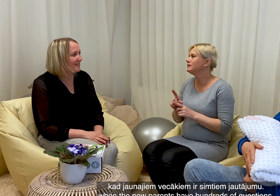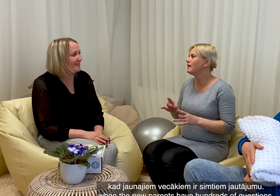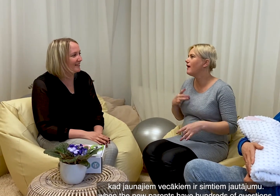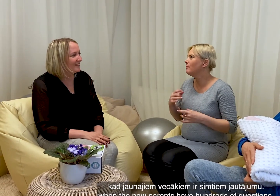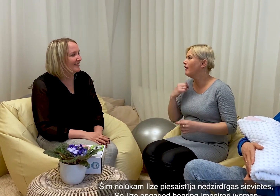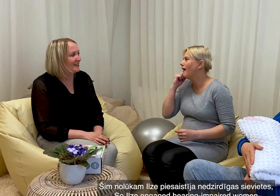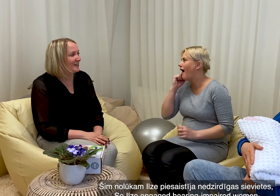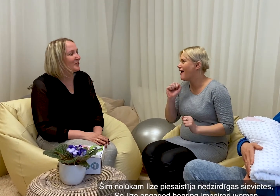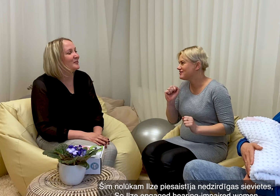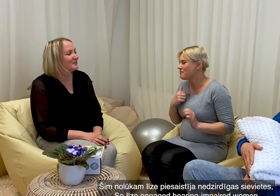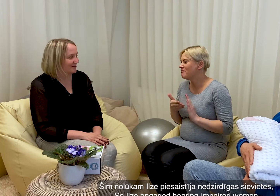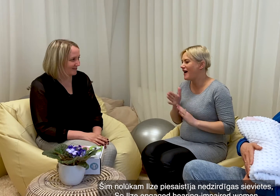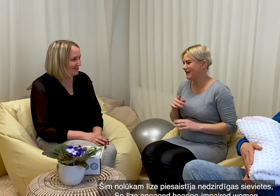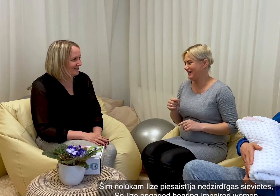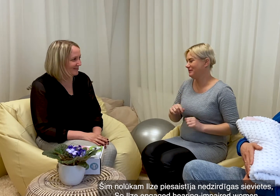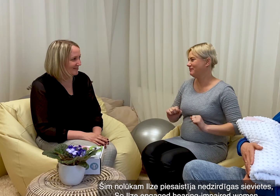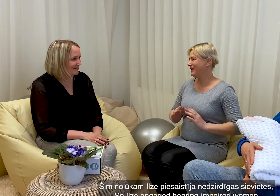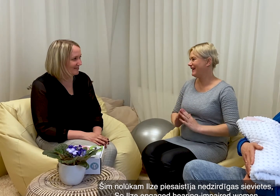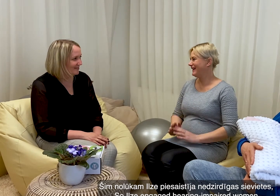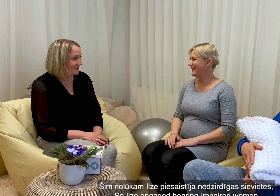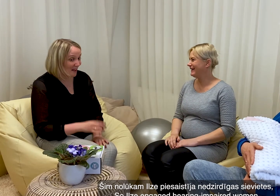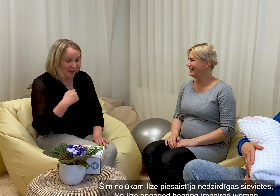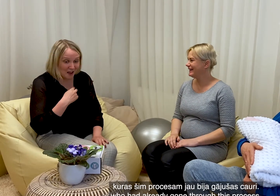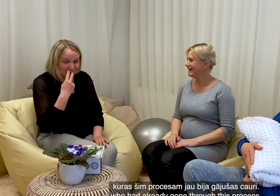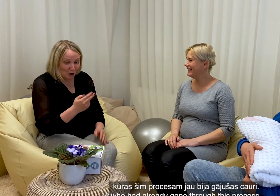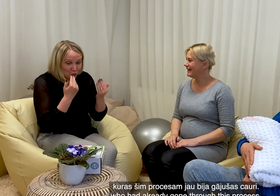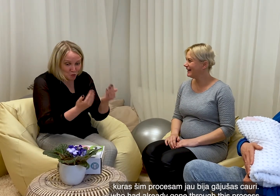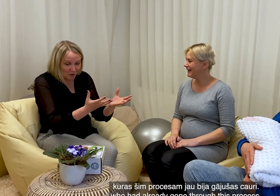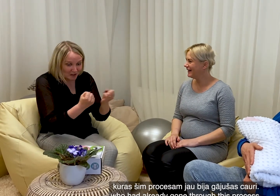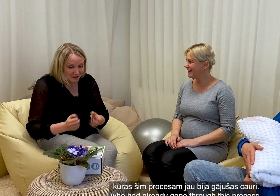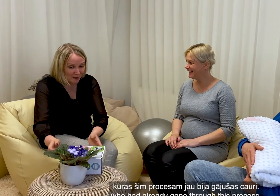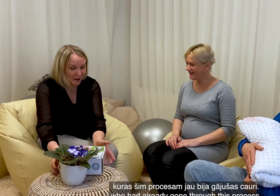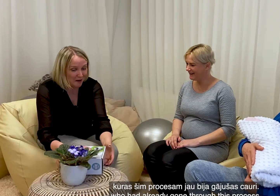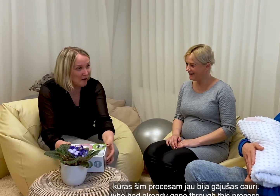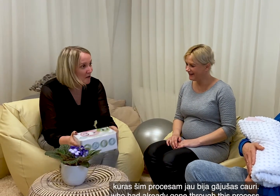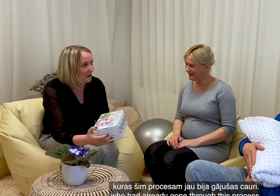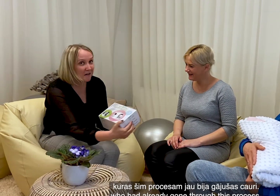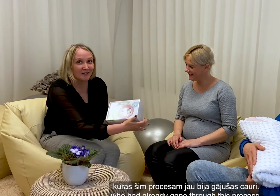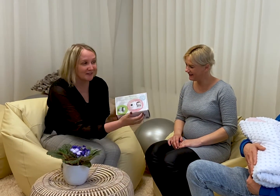jautājumu. Šim nolūkam Ilze piesaistīja nedzirdīgas sievietes, kuras šim procesam jau ir gājušas cauri.